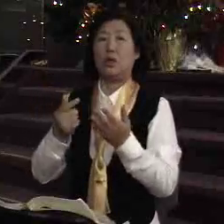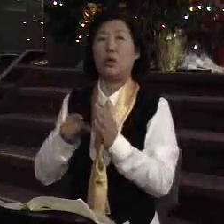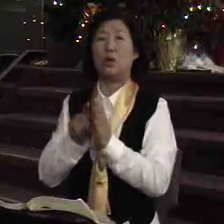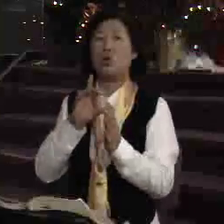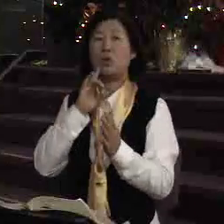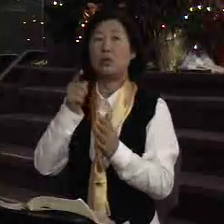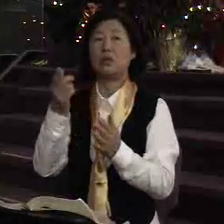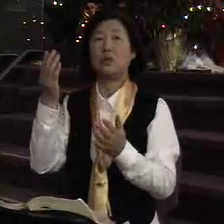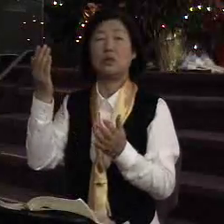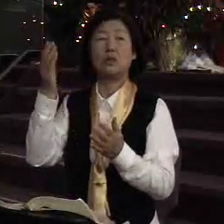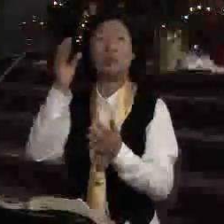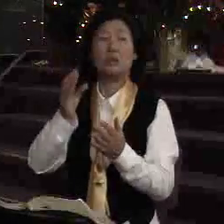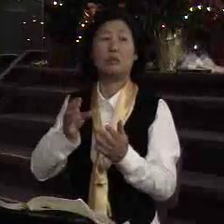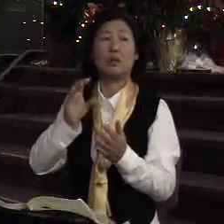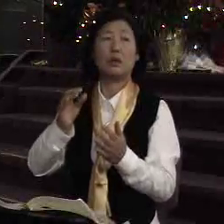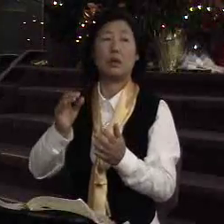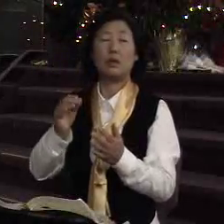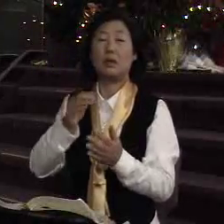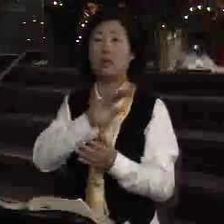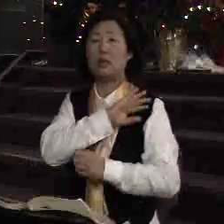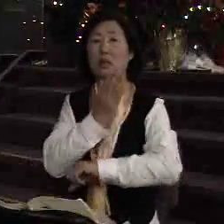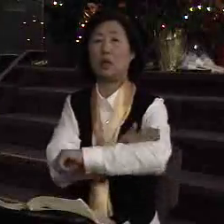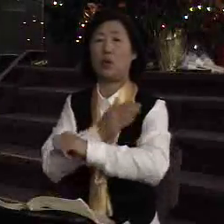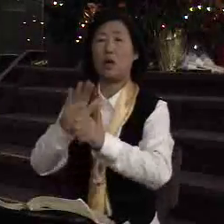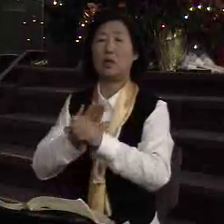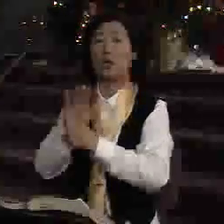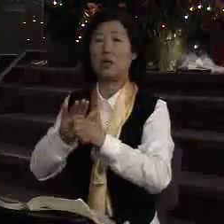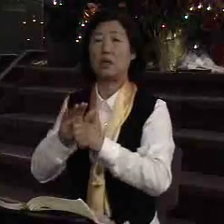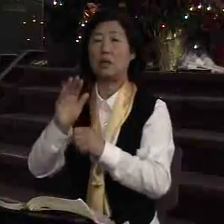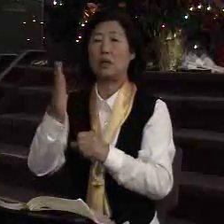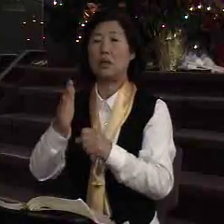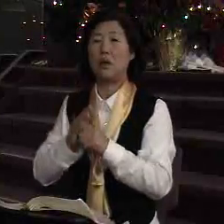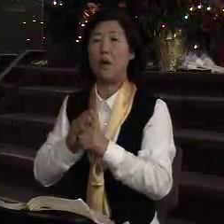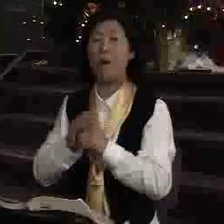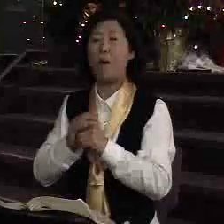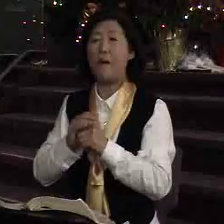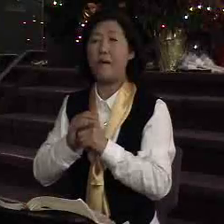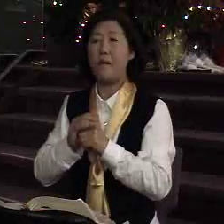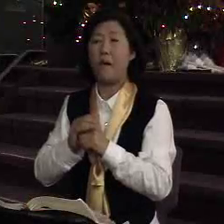그 십자가의 능력과 사랑입니다.